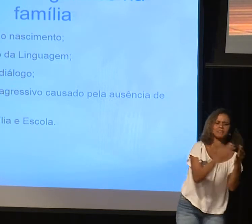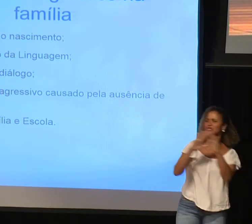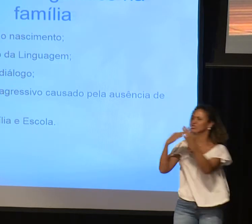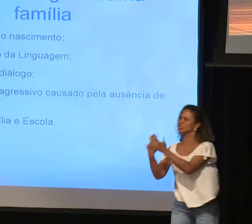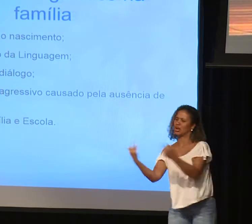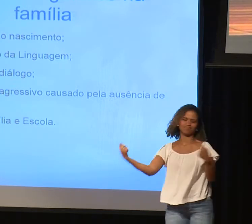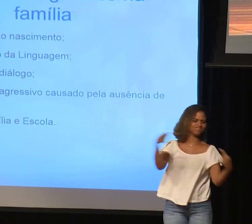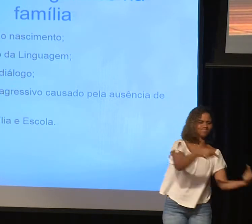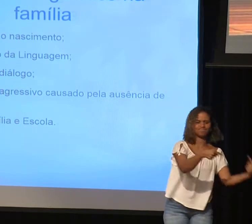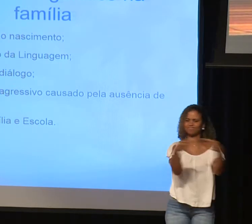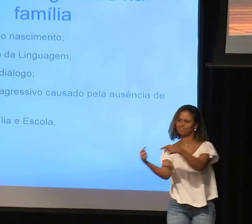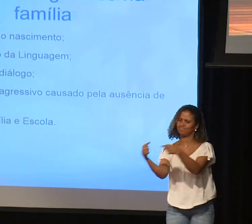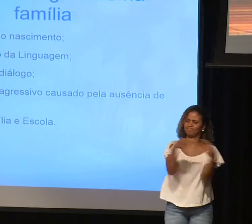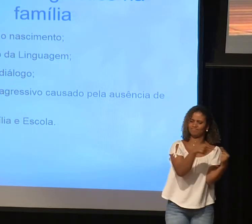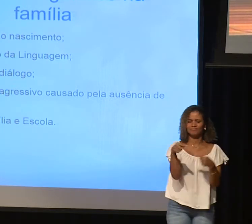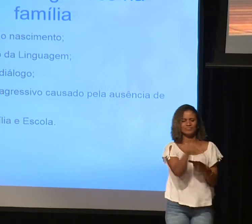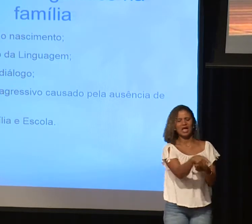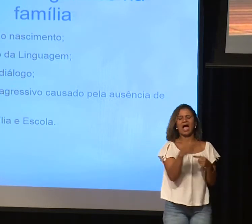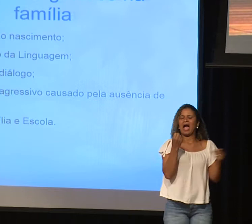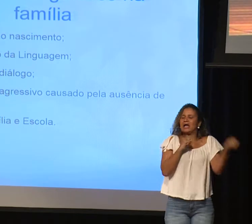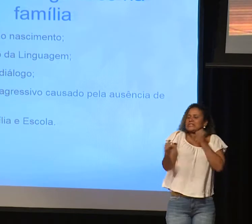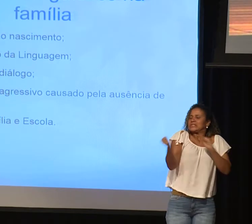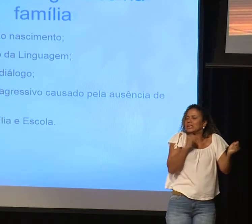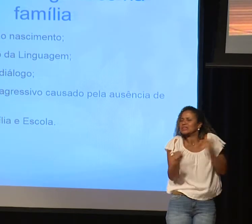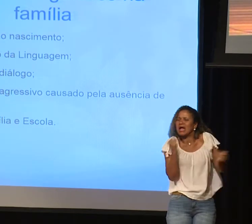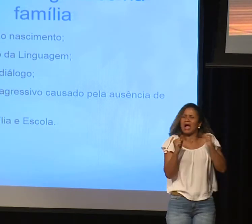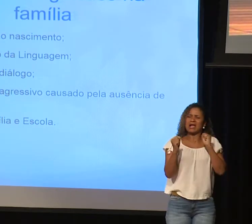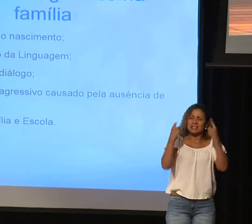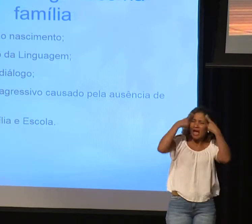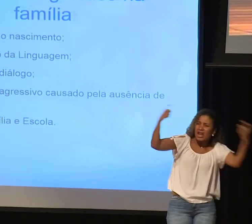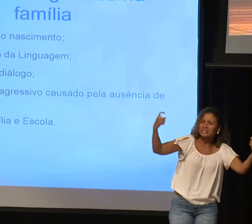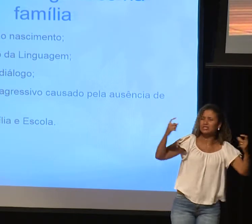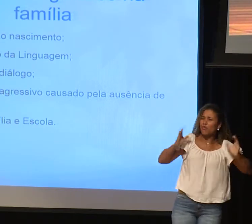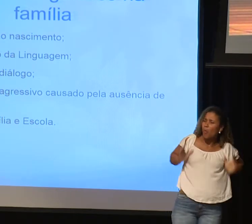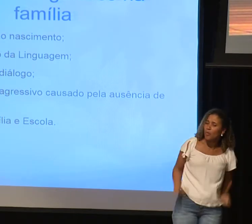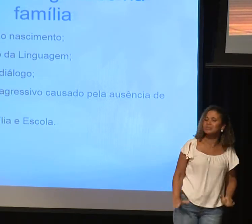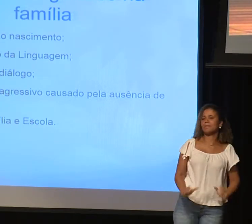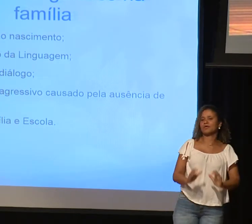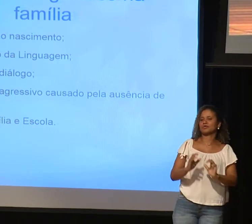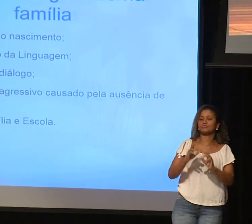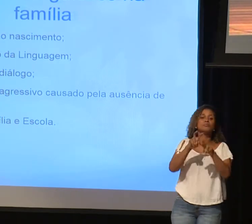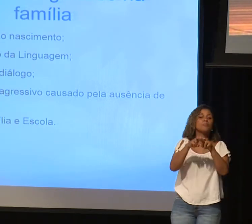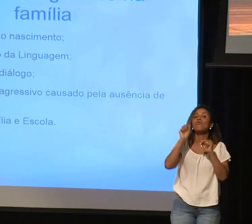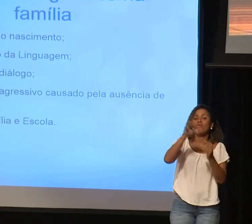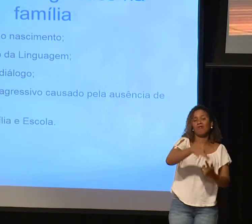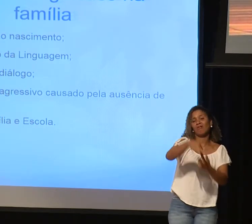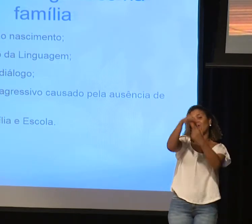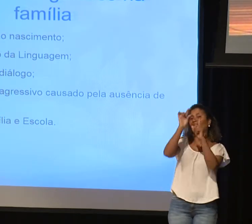Então, a rotina na família e na escola, elas entravam em conflito, e as crianças eram agitadas, violentas, o comportamento